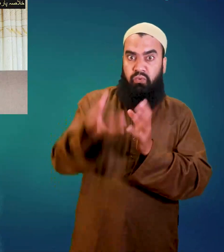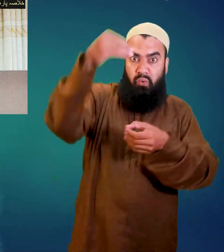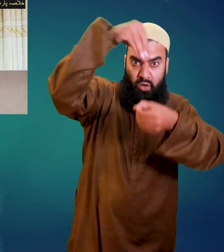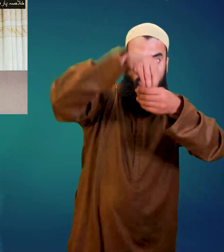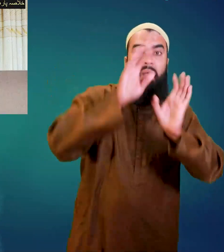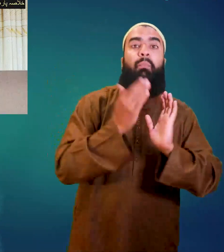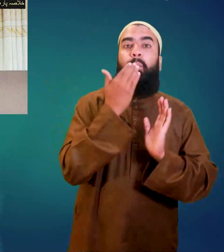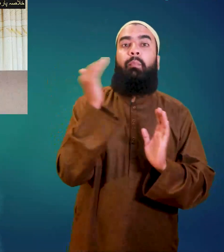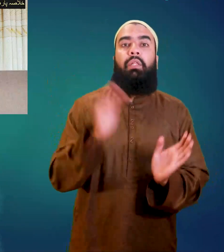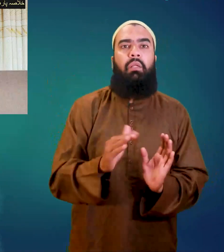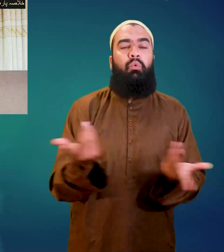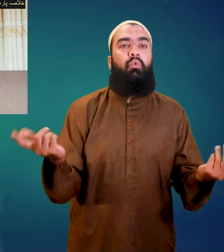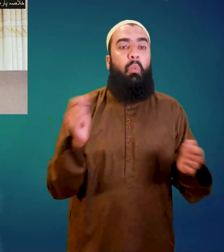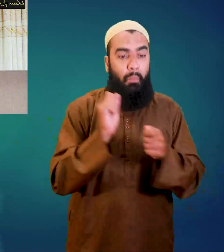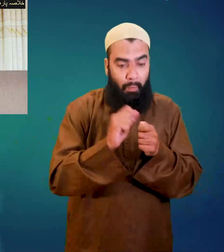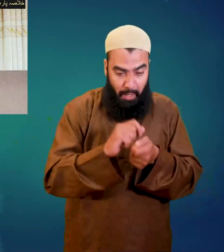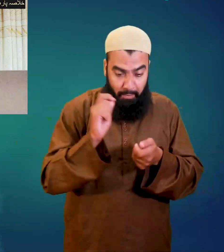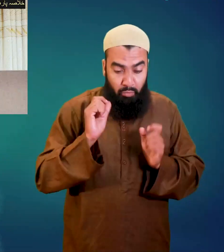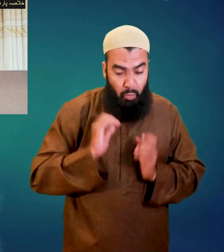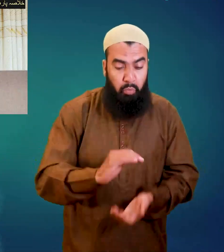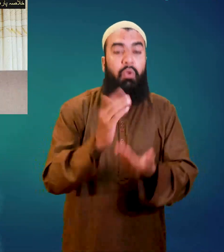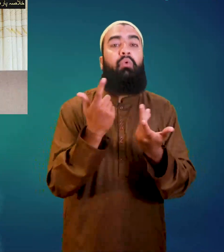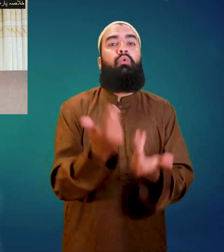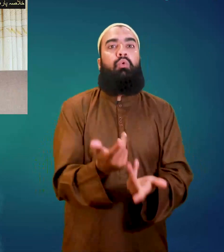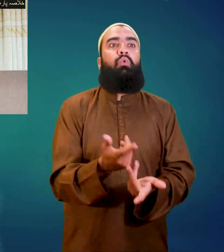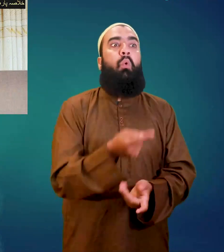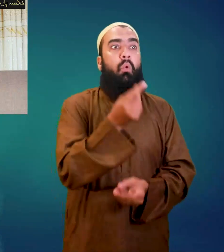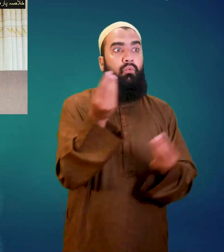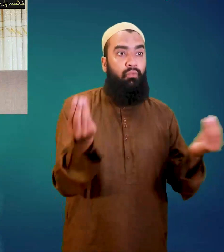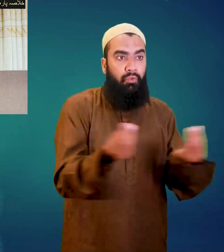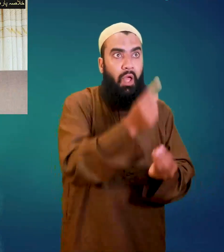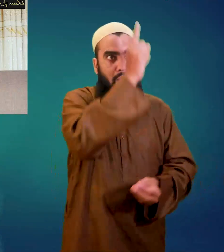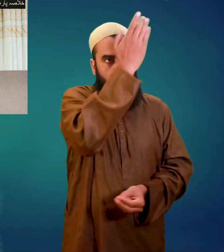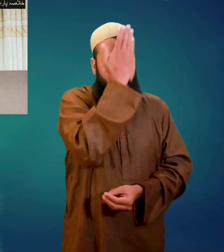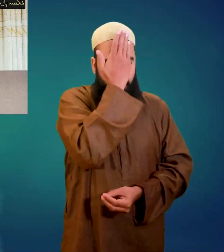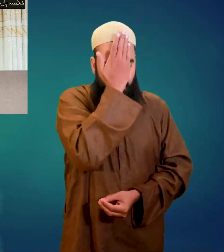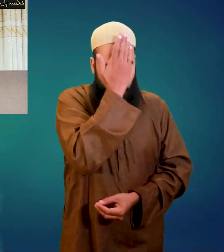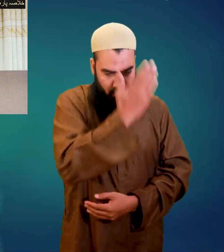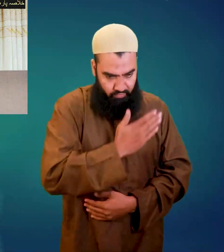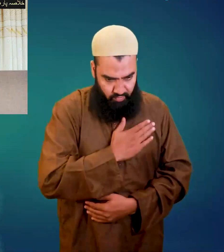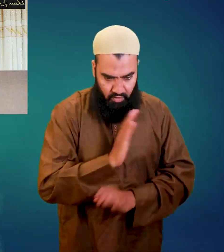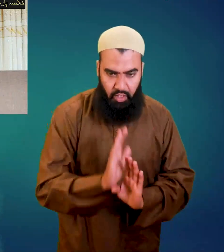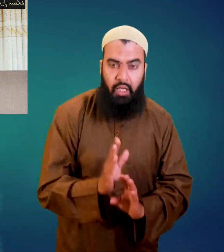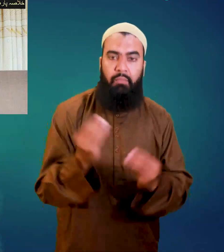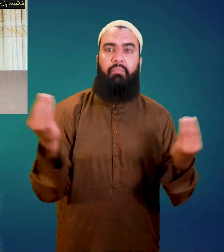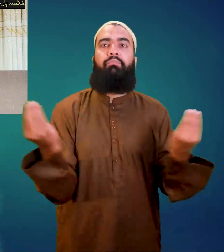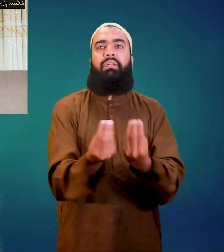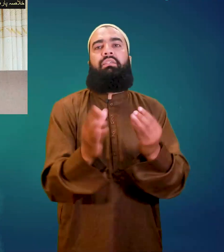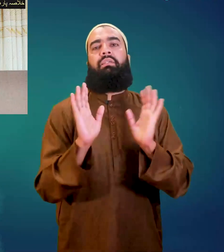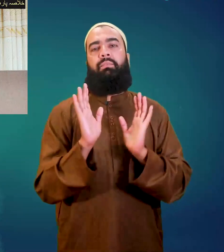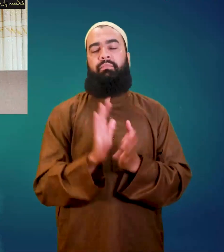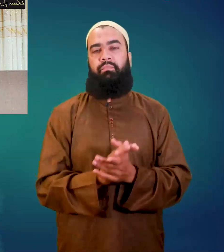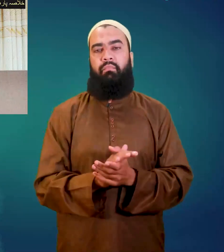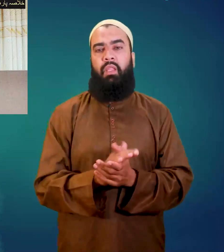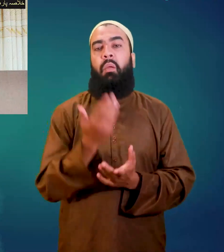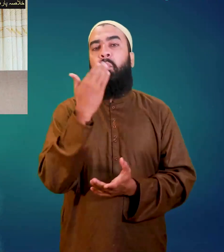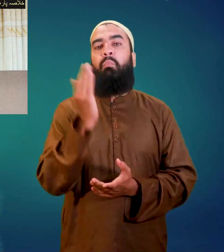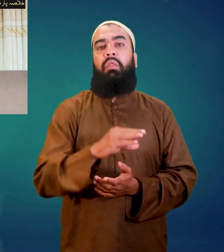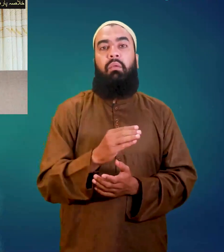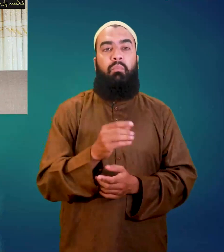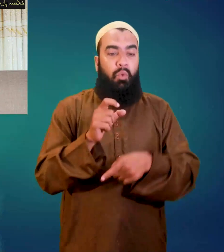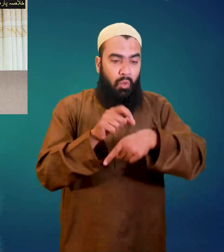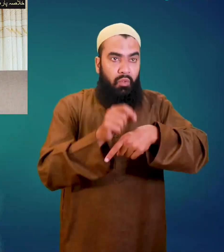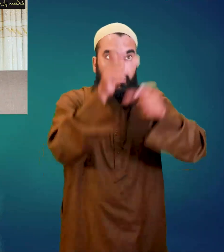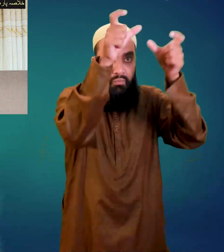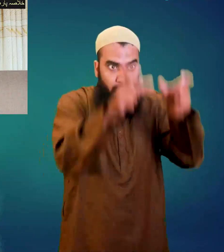پیدا کیا کہ وہ ہماری عبادت کریں۔ تو اللہ نے عبادت کے لیے پیدا کیا ہے، یہ تخلیق عبادت کے